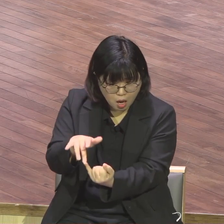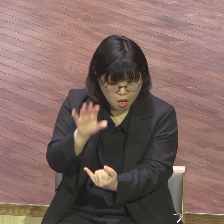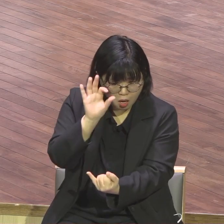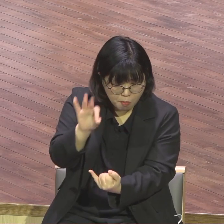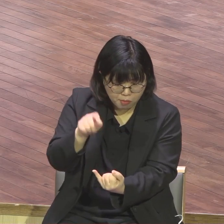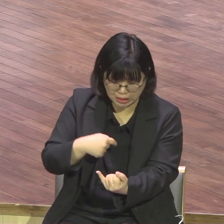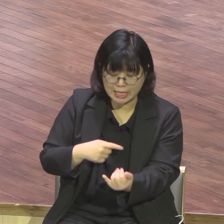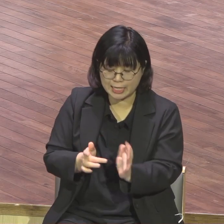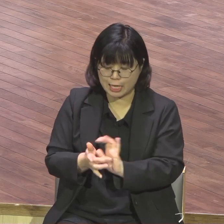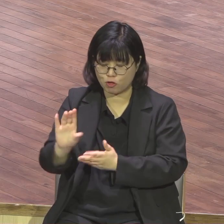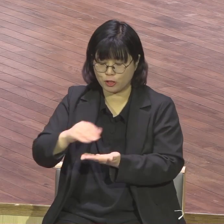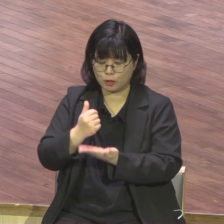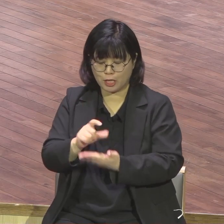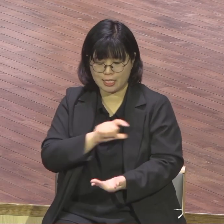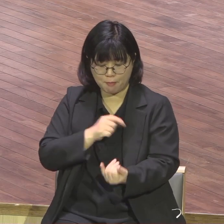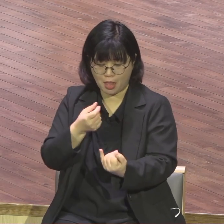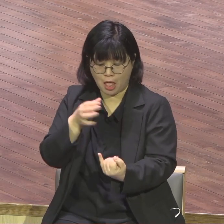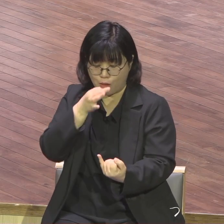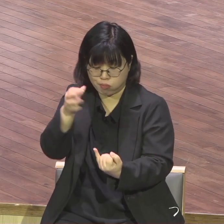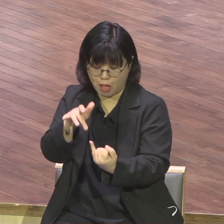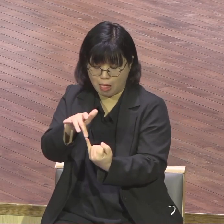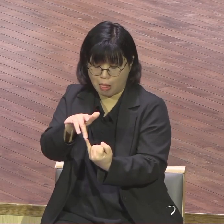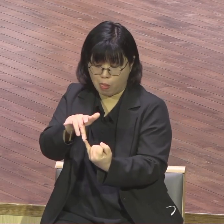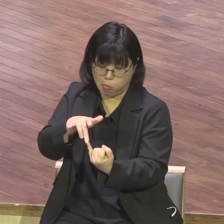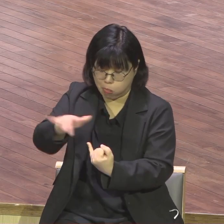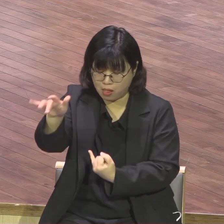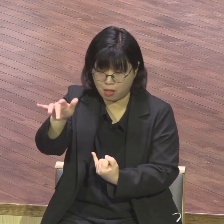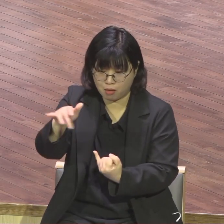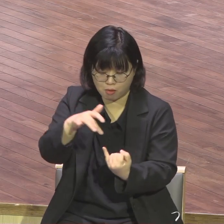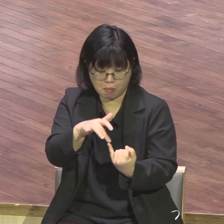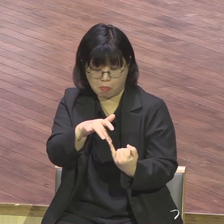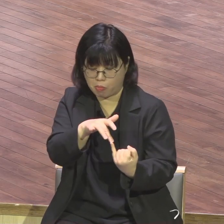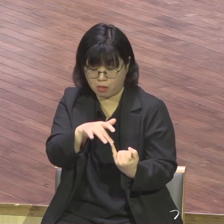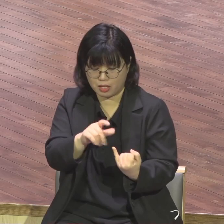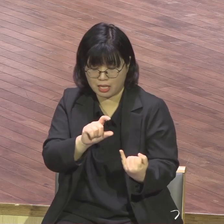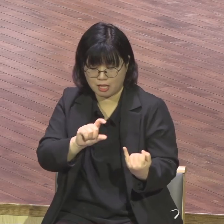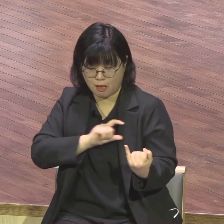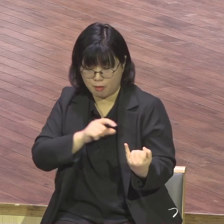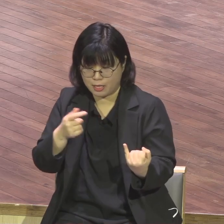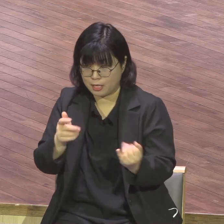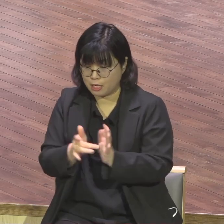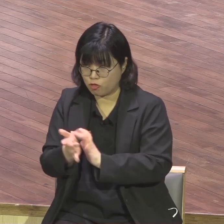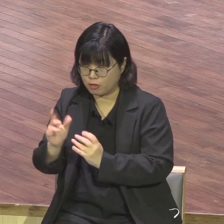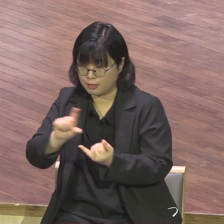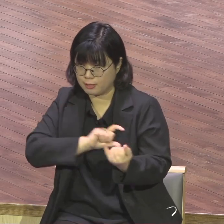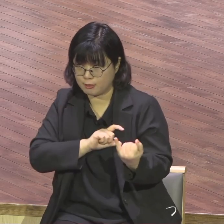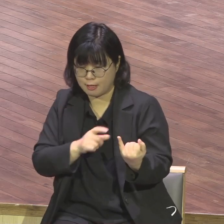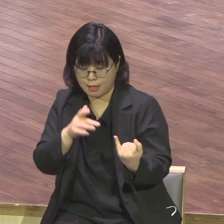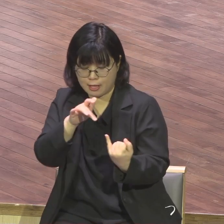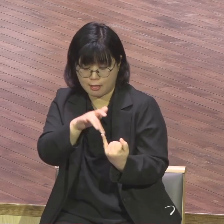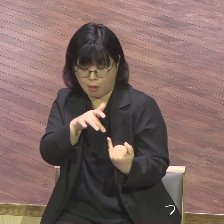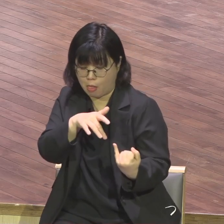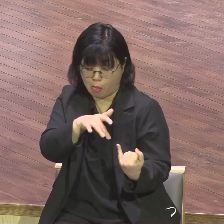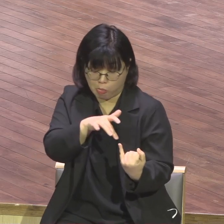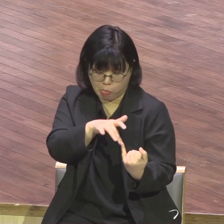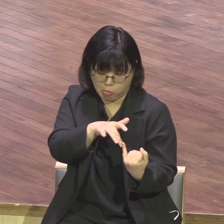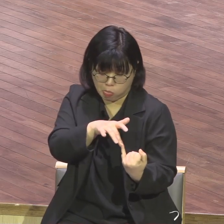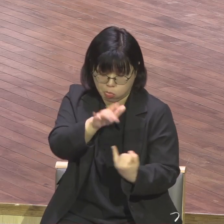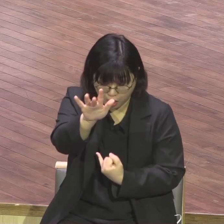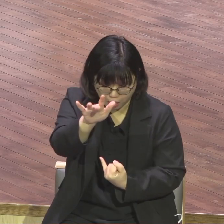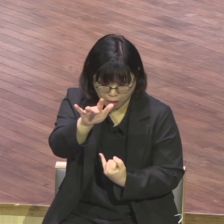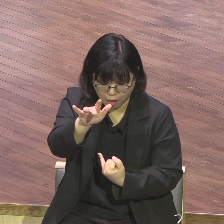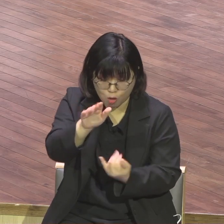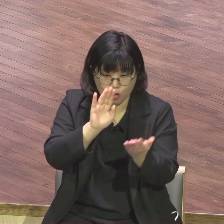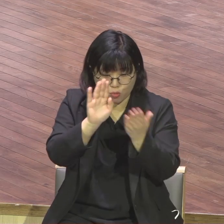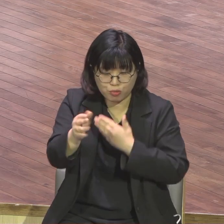귀신을 쫓아내버렸어요. 쫓아내버리니까 예수 그리스도 이름으로 나가라. 귀신 쫓겨나가버리니까 점을 못 치잖아요. 점을 못 치니까